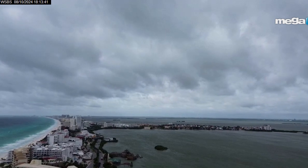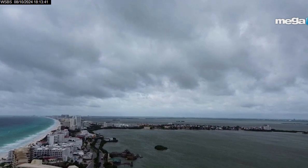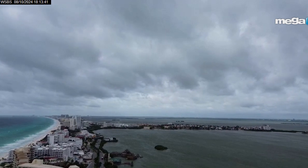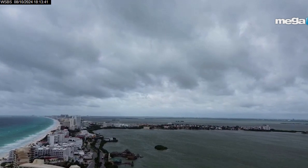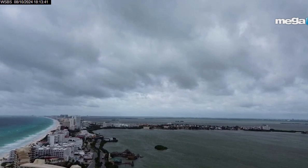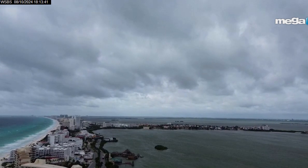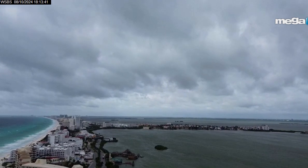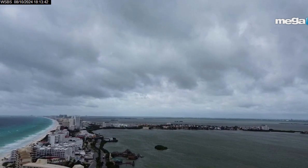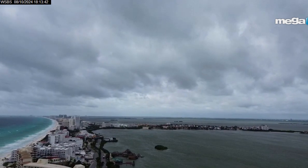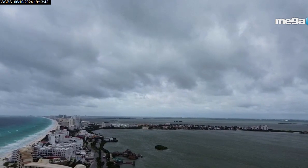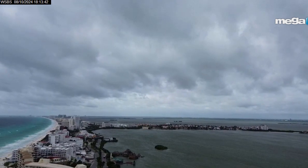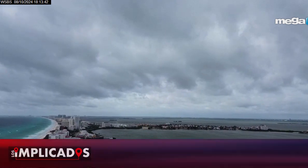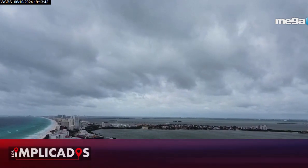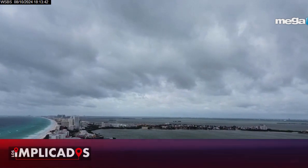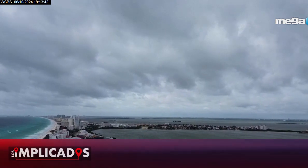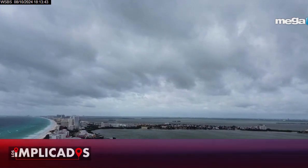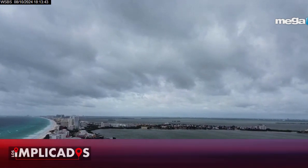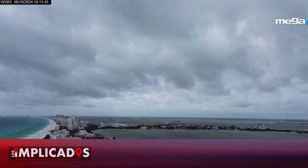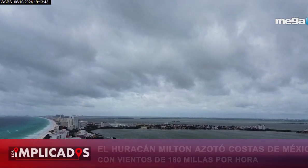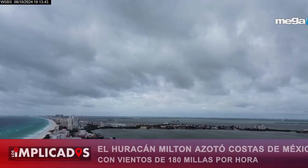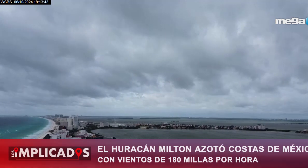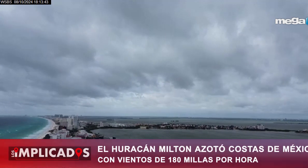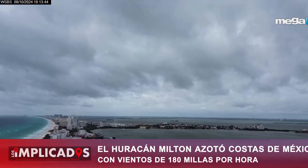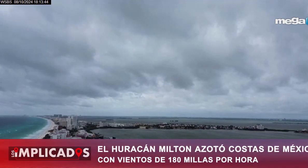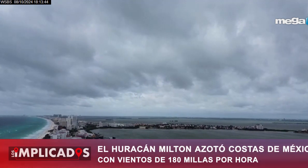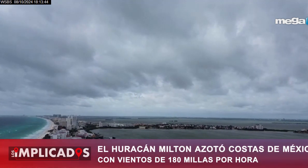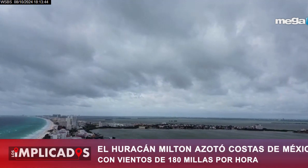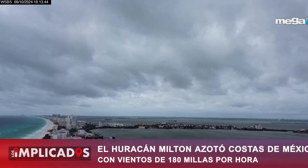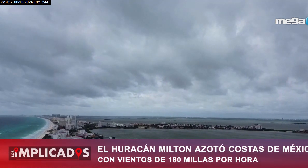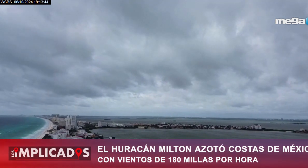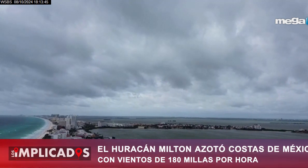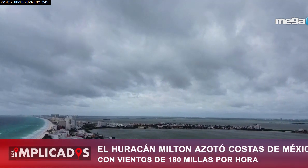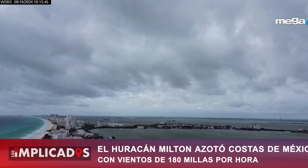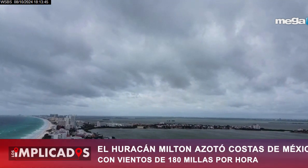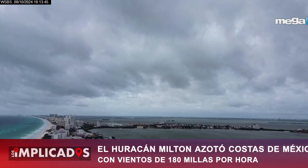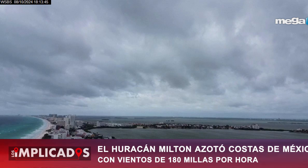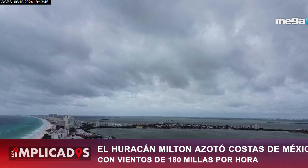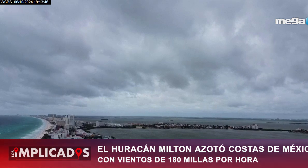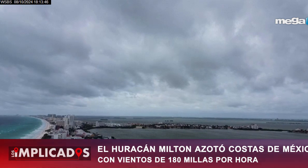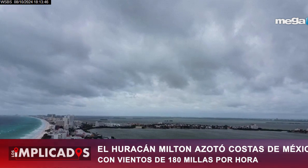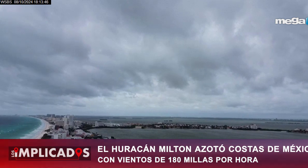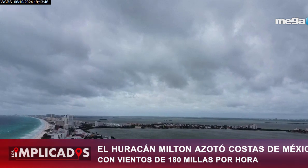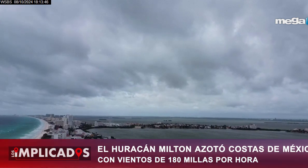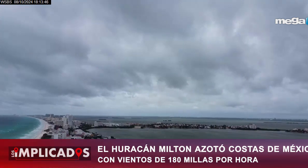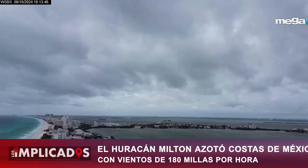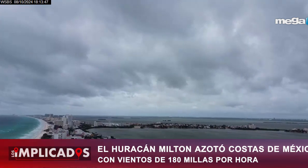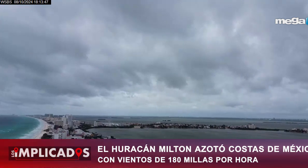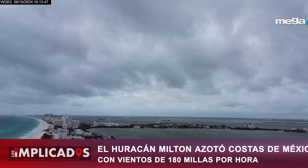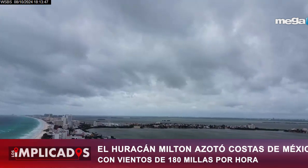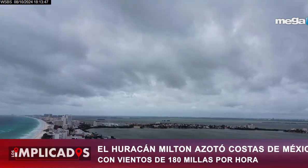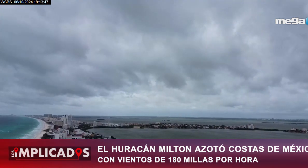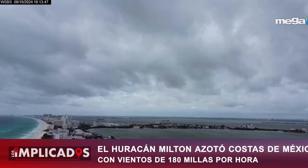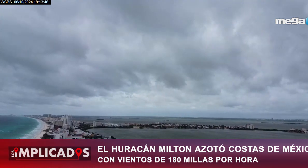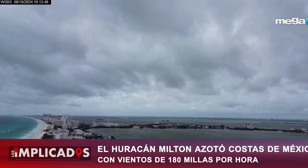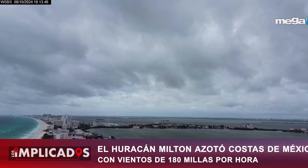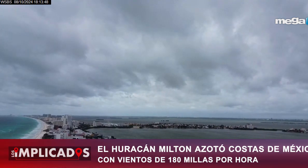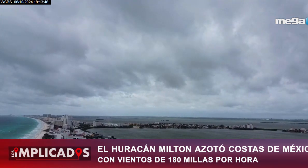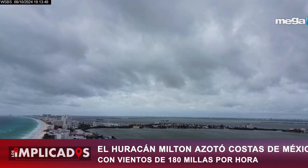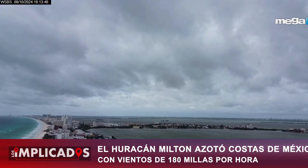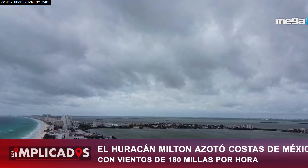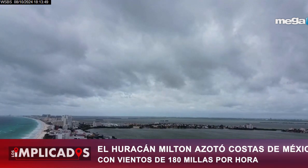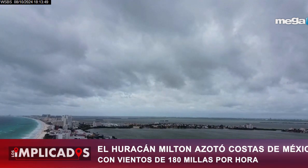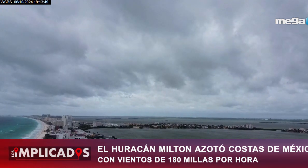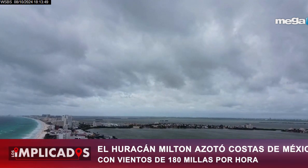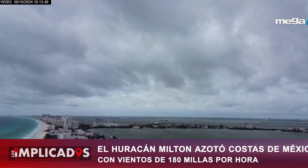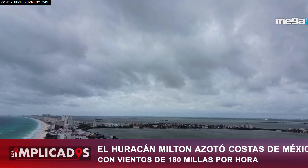de Mérida, en México, a aproximadamente 115 kilómetros de Celestún, con vientos sostenidos de 180 millas